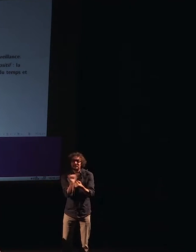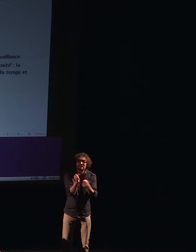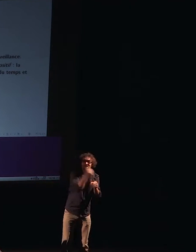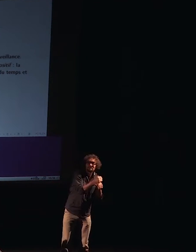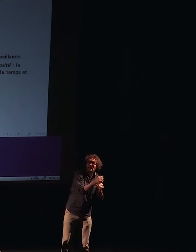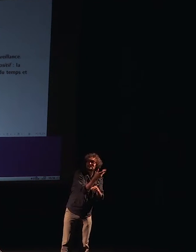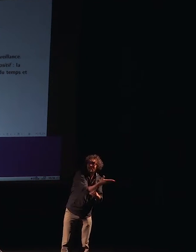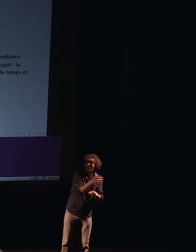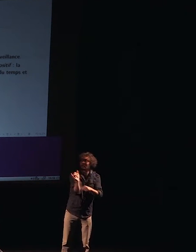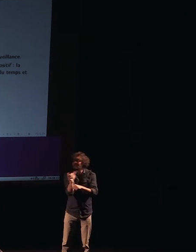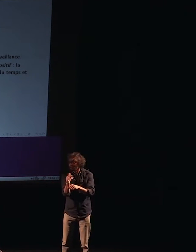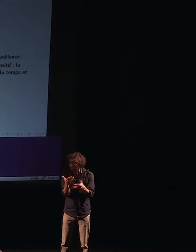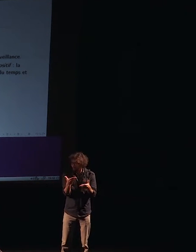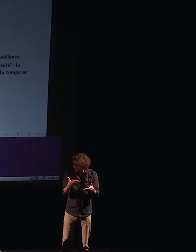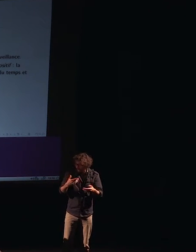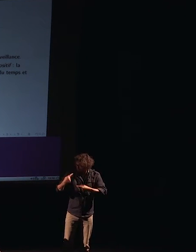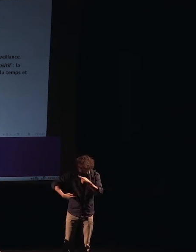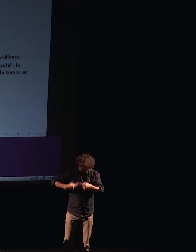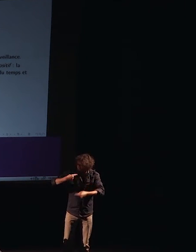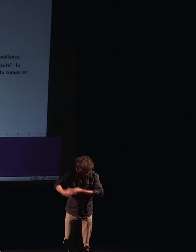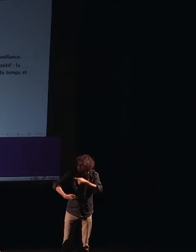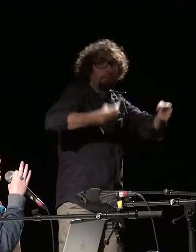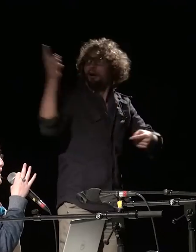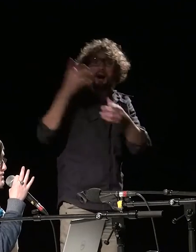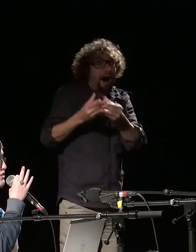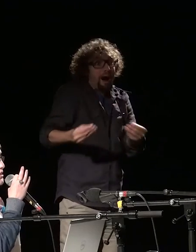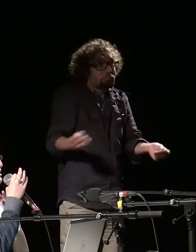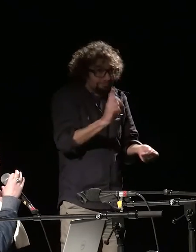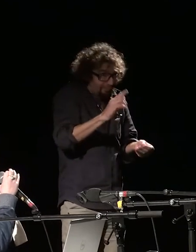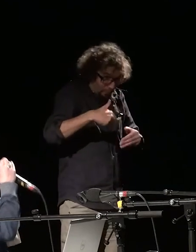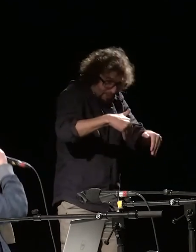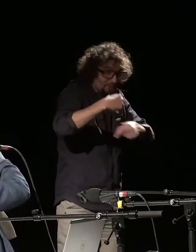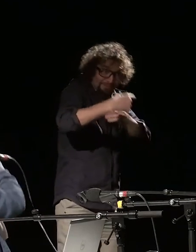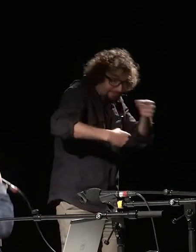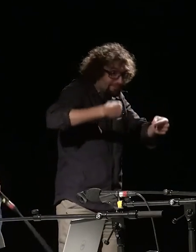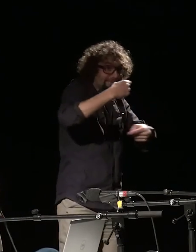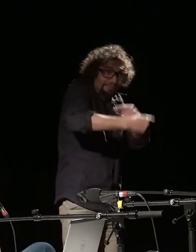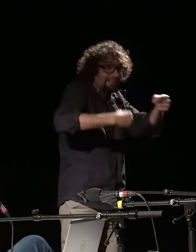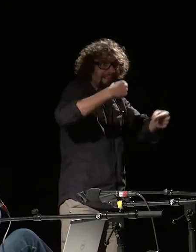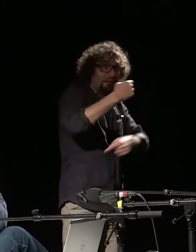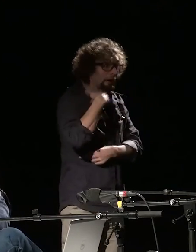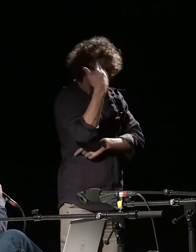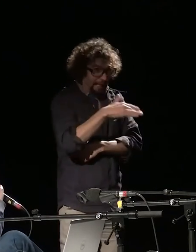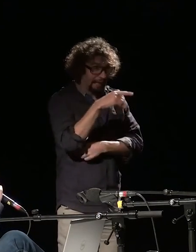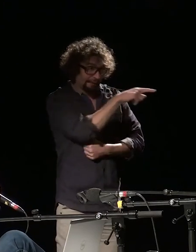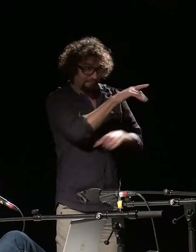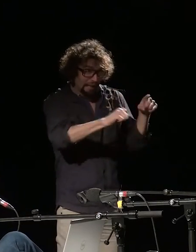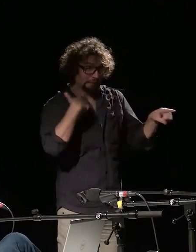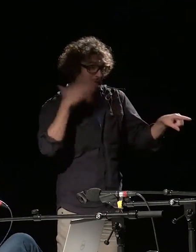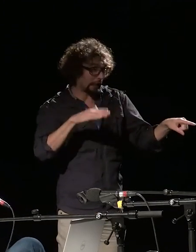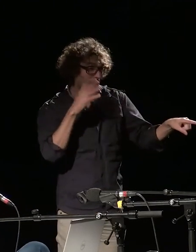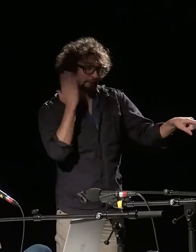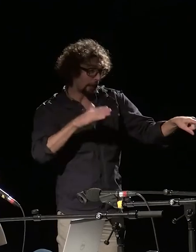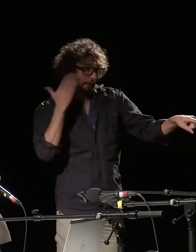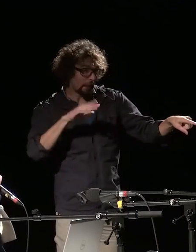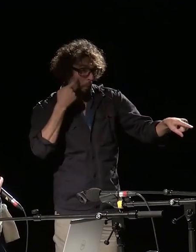c'est exactement cette ligne-là qui continue. Produire du savoir sur les personnes, même si c'est un savoir qui est censé vous permettre